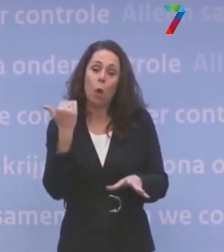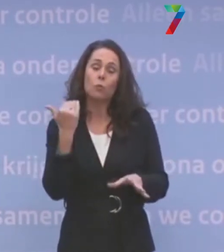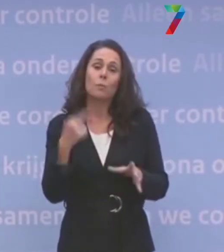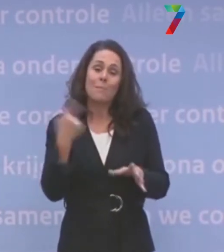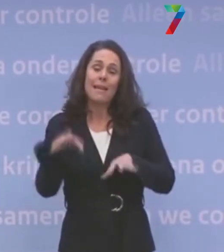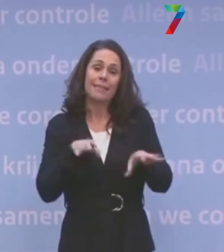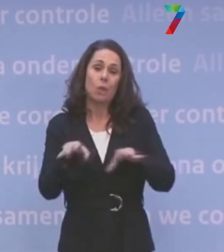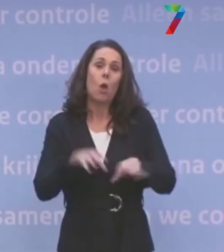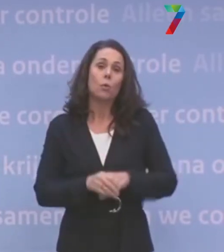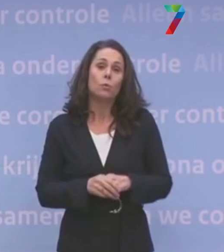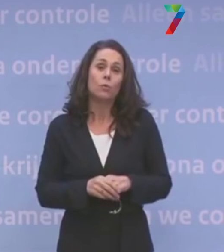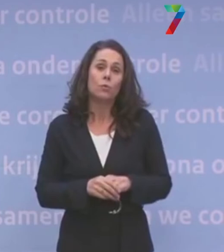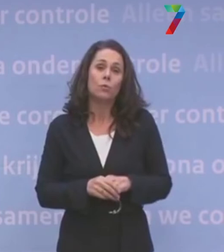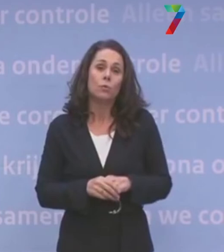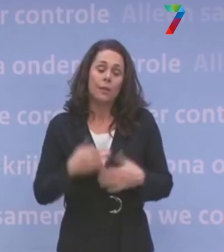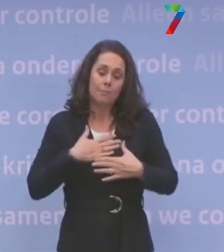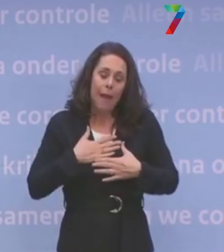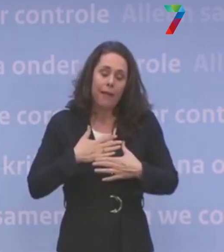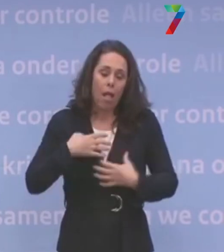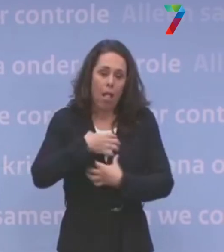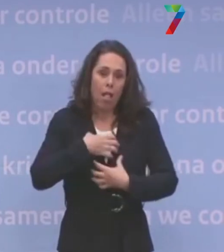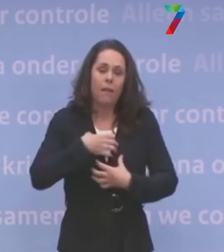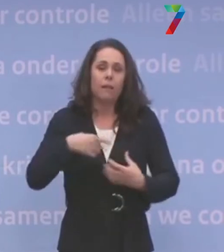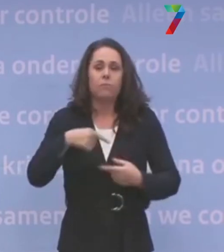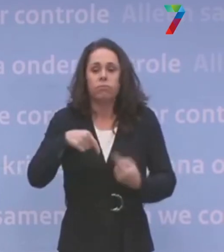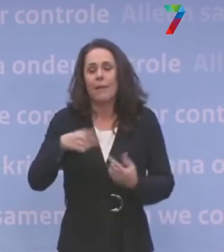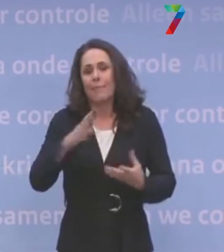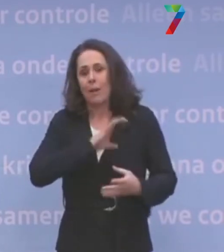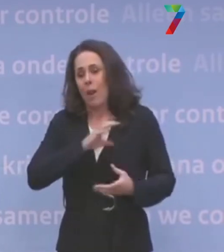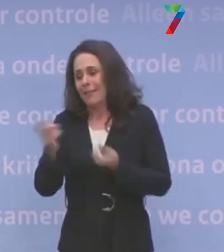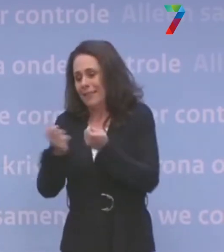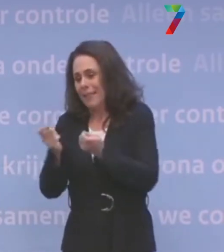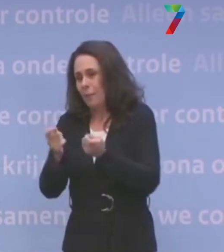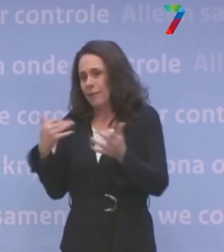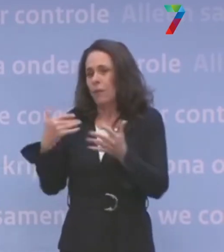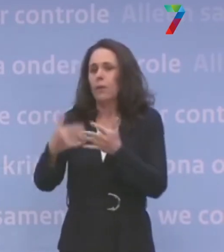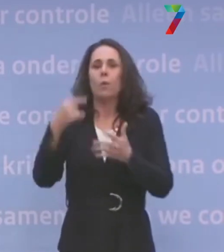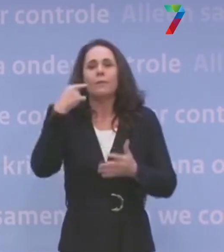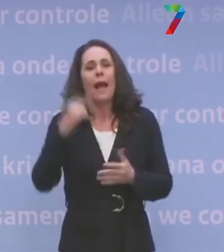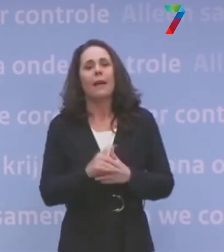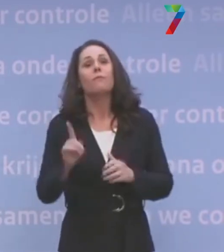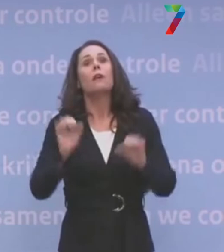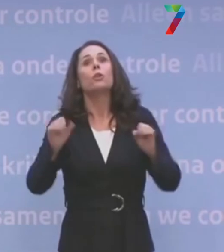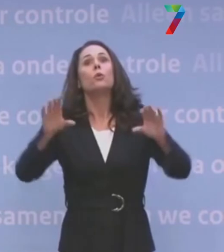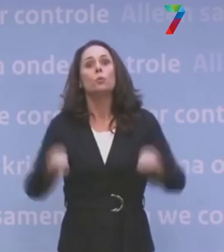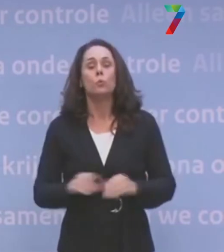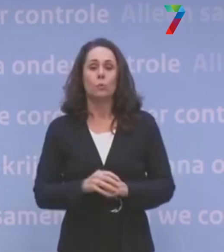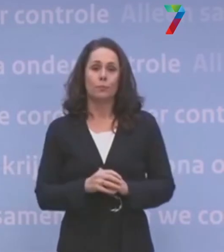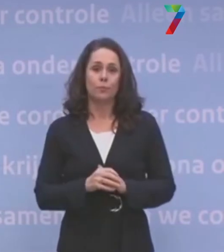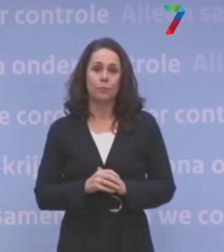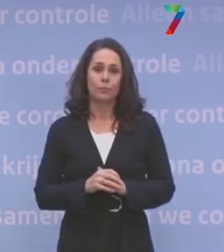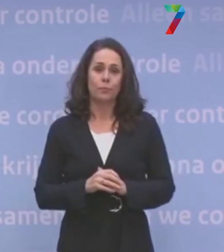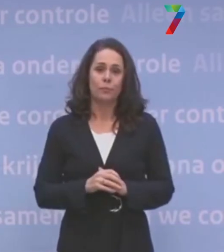toenemen. En dat was mijn worsteling en uiteraard van al mijn collega's in het kabinet in de afgelopen dagen. Wat kun je nu doen?